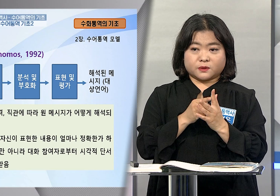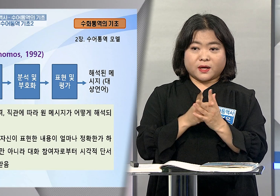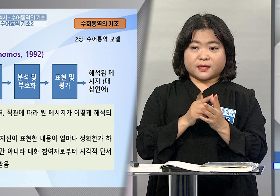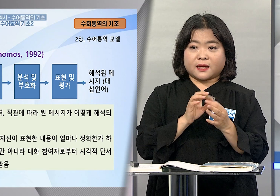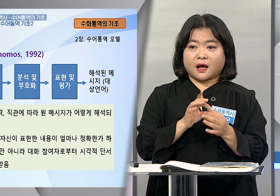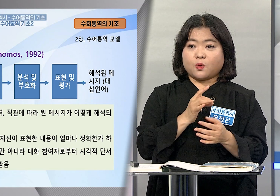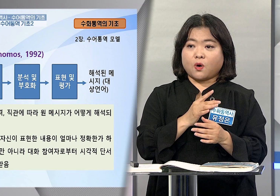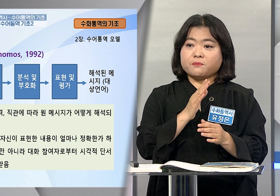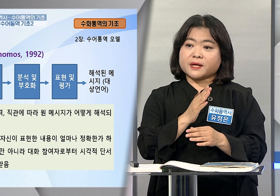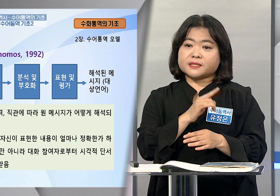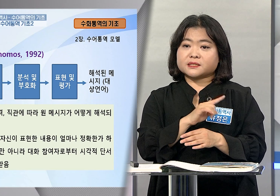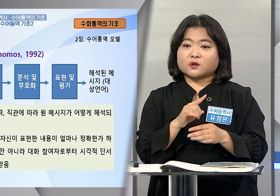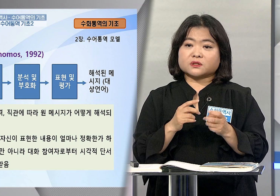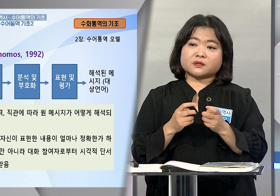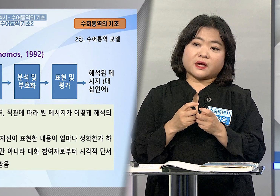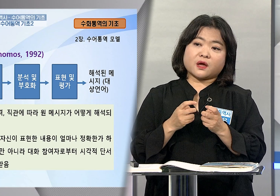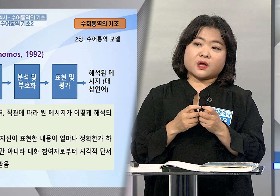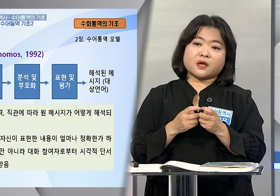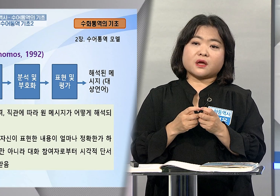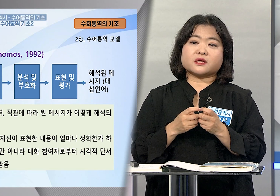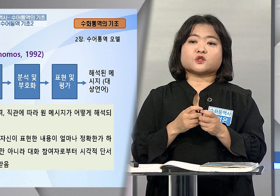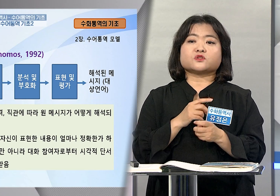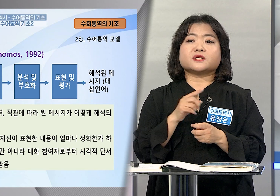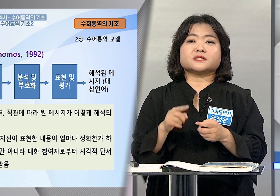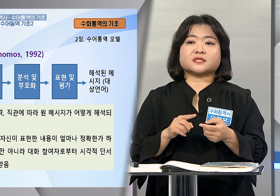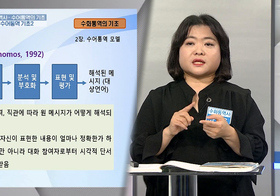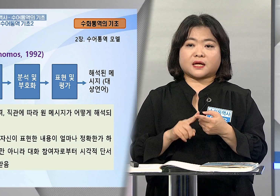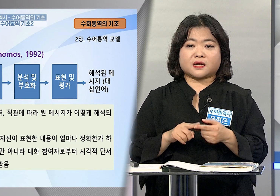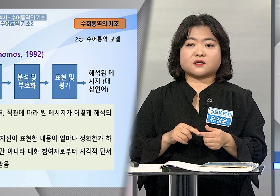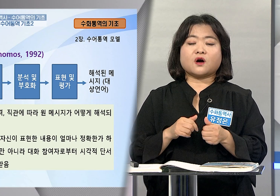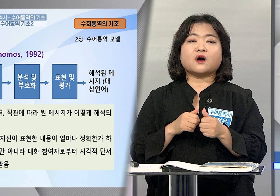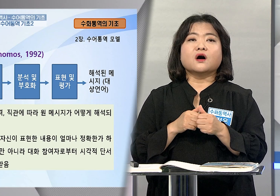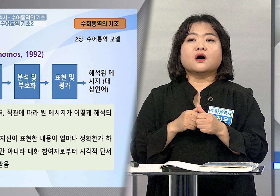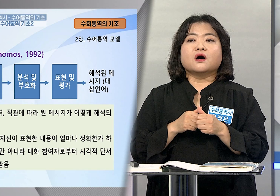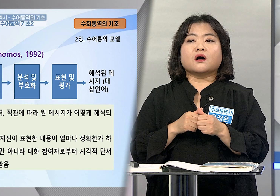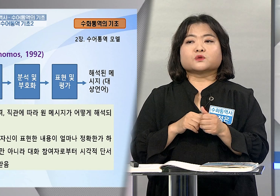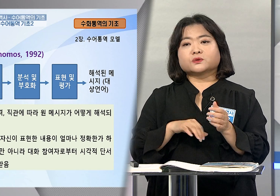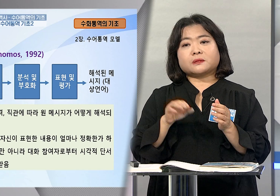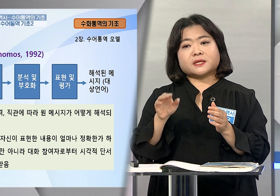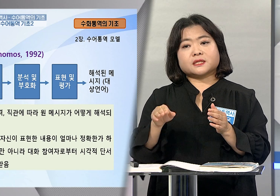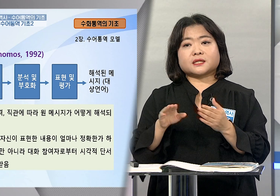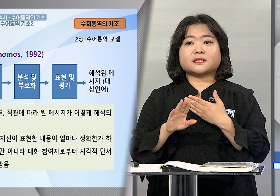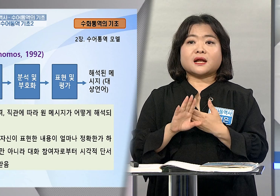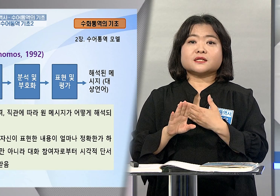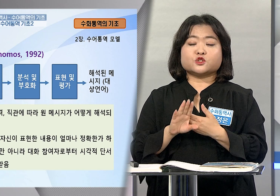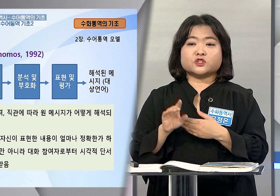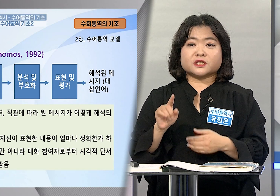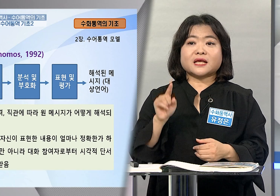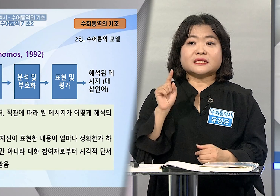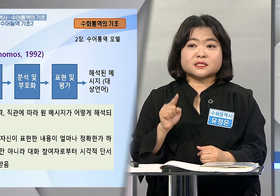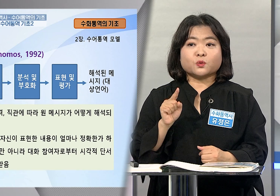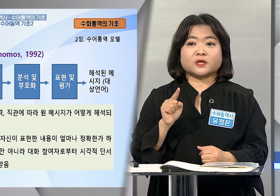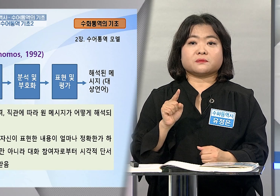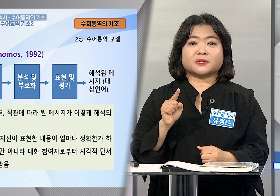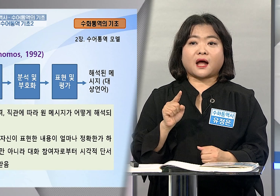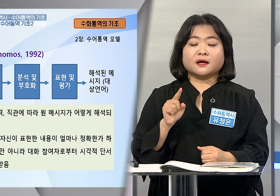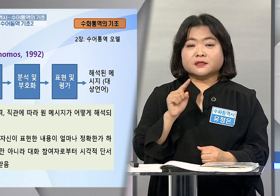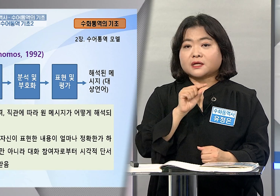직관에 따라 원 메시지가 어떻게 해석되는지에 따라서 도착 메시지가 달라질 수 있는 게 인지 모델입니다. 자,